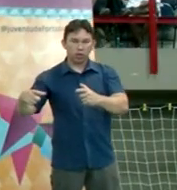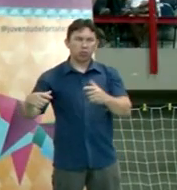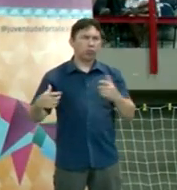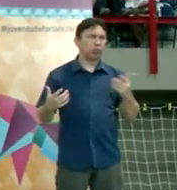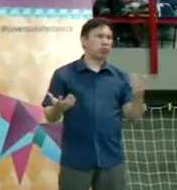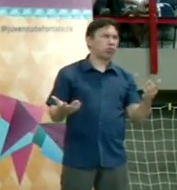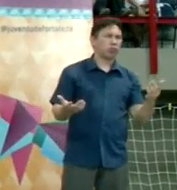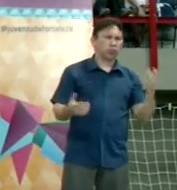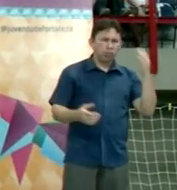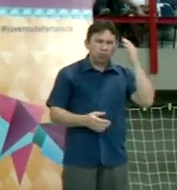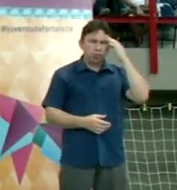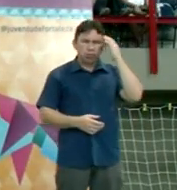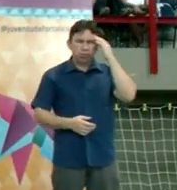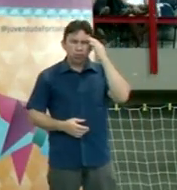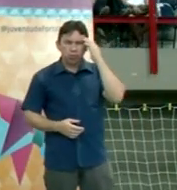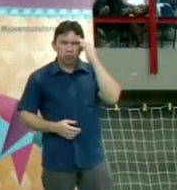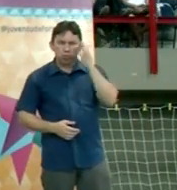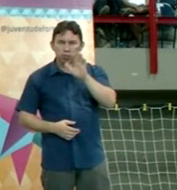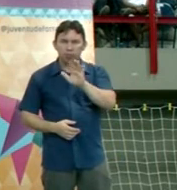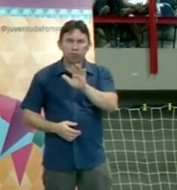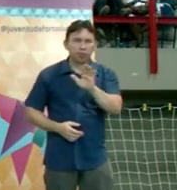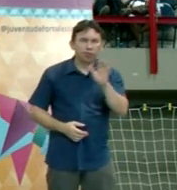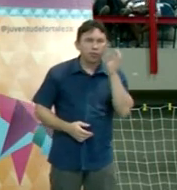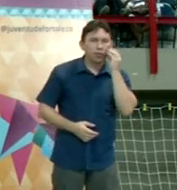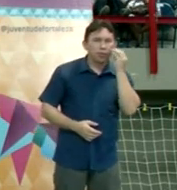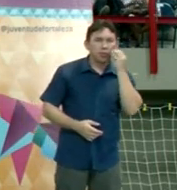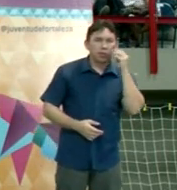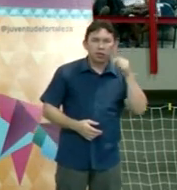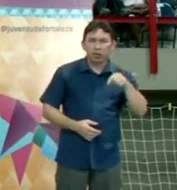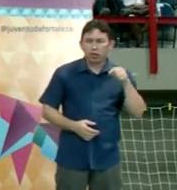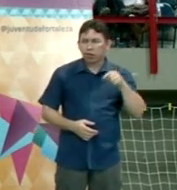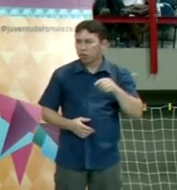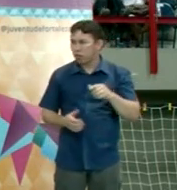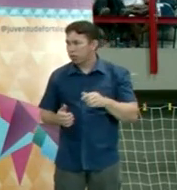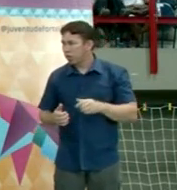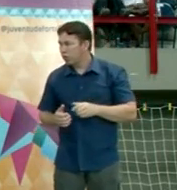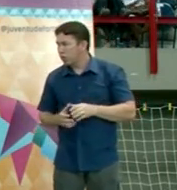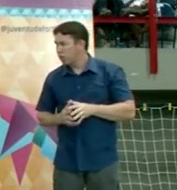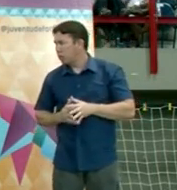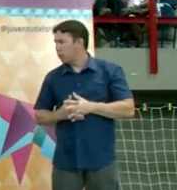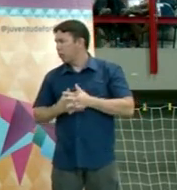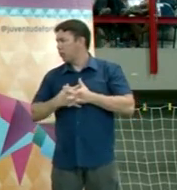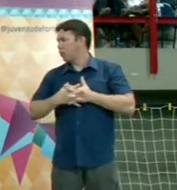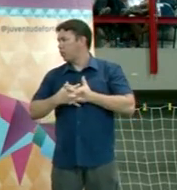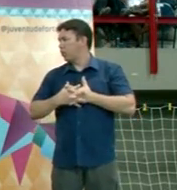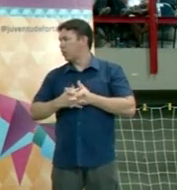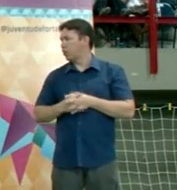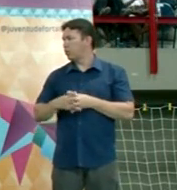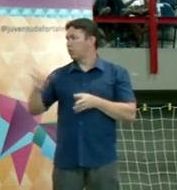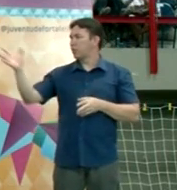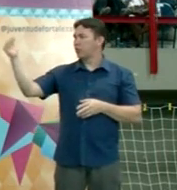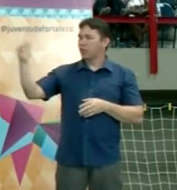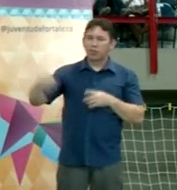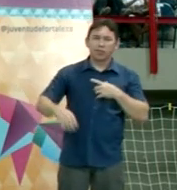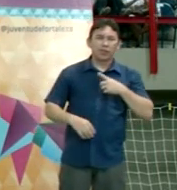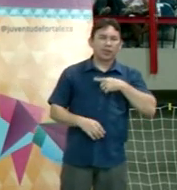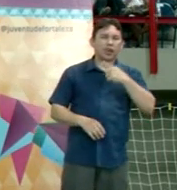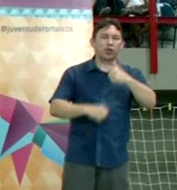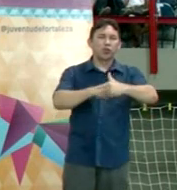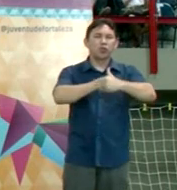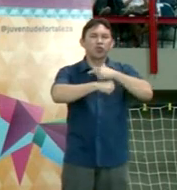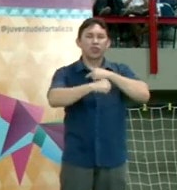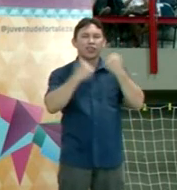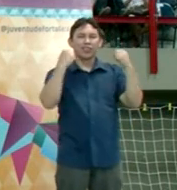Eu não sei se vocês estão ligados o suficiente para a gente tentar fazer uma experiência aqui. O pessoal já fez. Vem cá me ajudar a fazer um negócio.